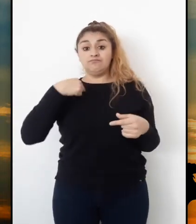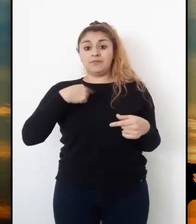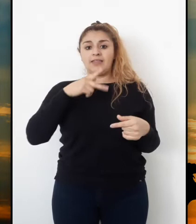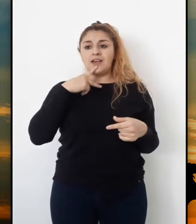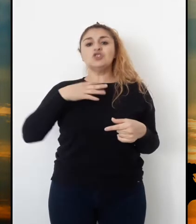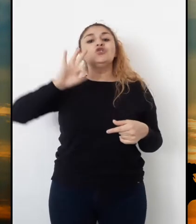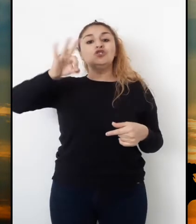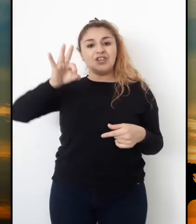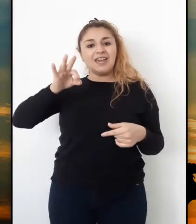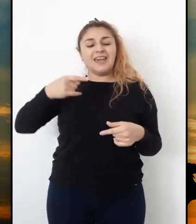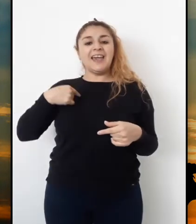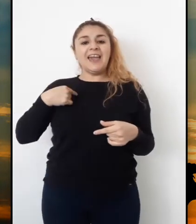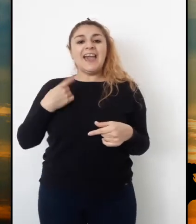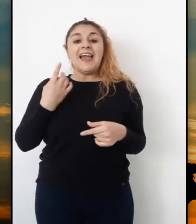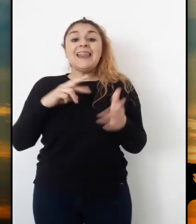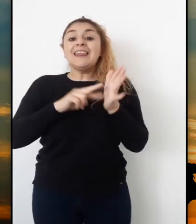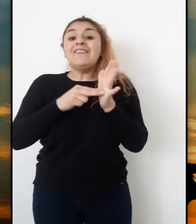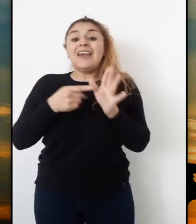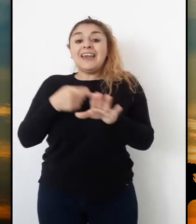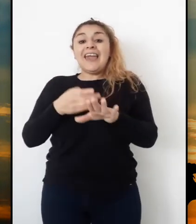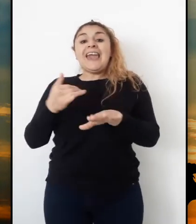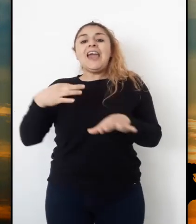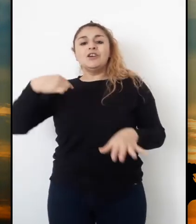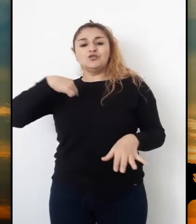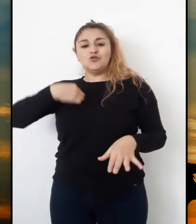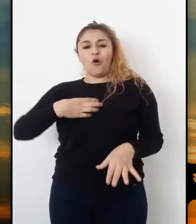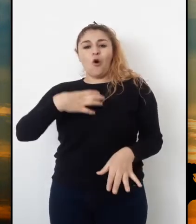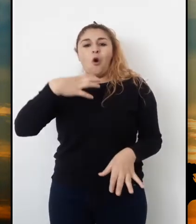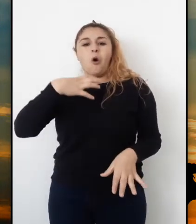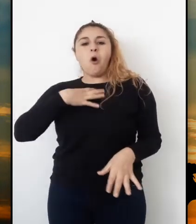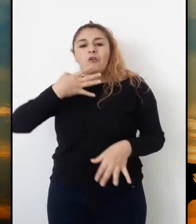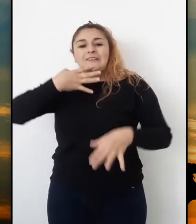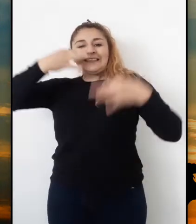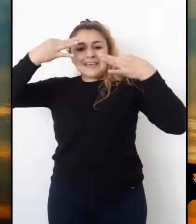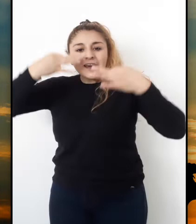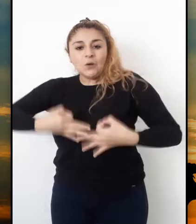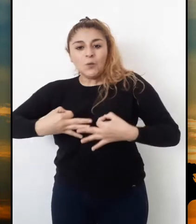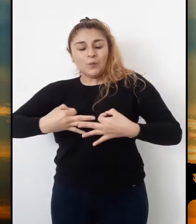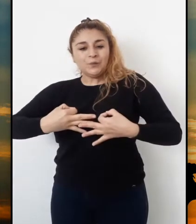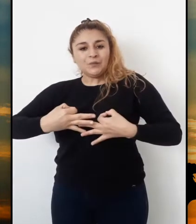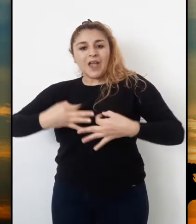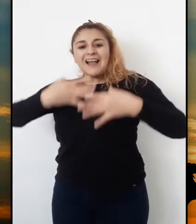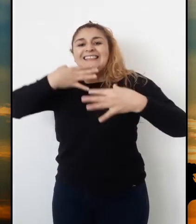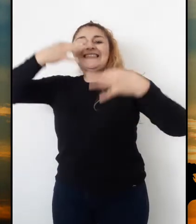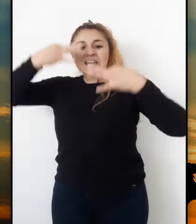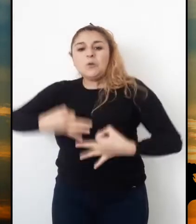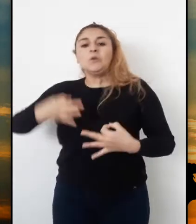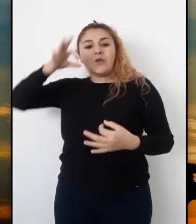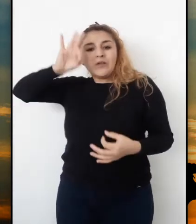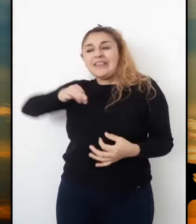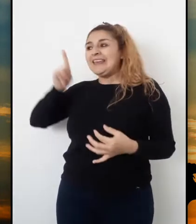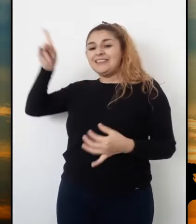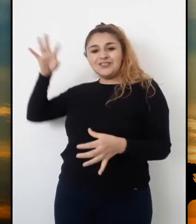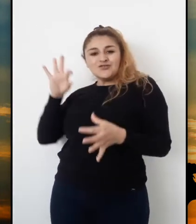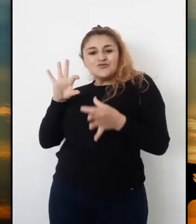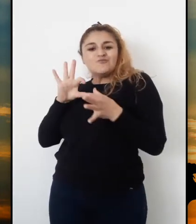véritable. Es verdadero. Il n'y a point de mensonge en lui. Él es el verdadero, no hay mentira en él. Et David